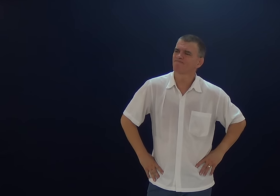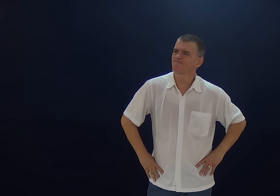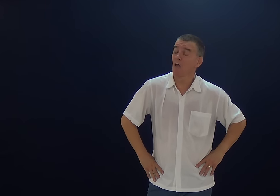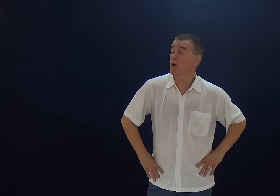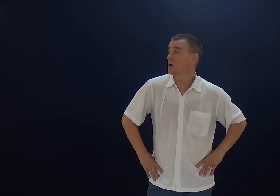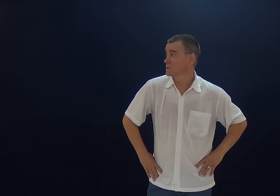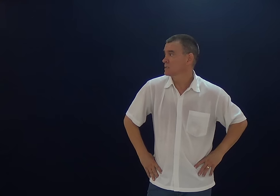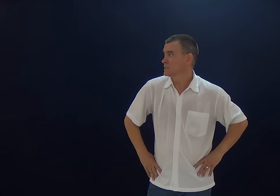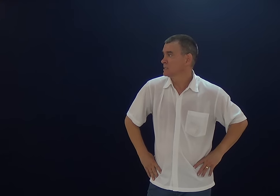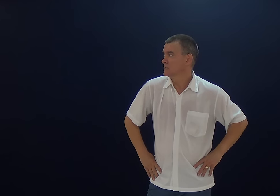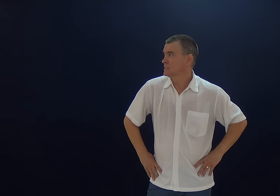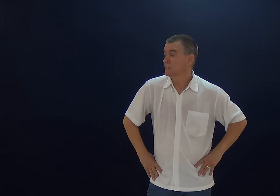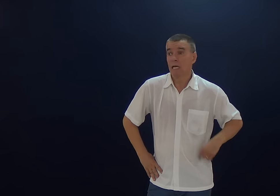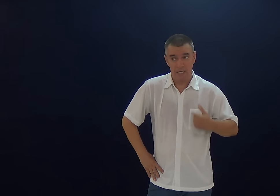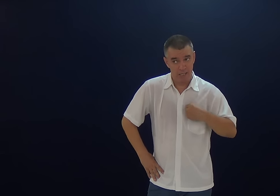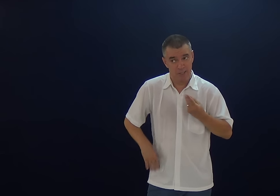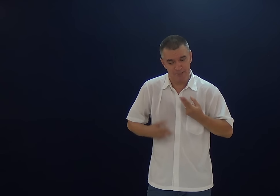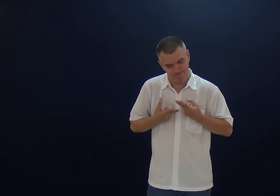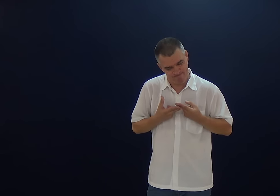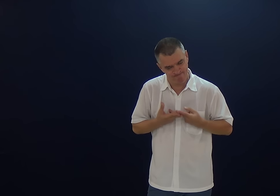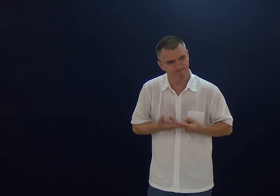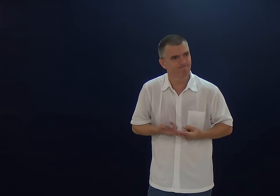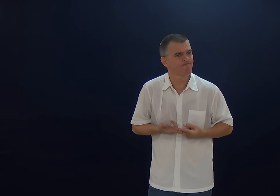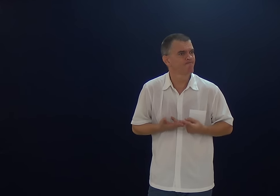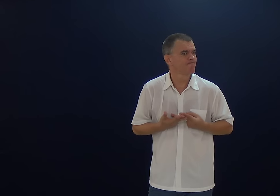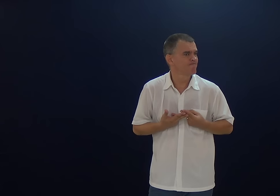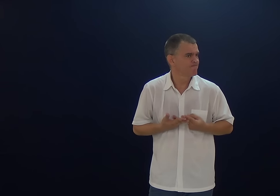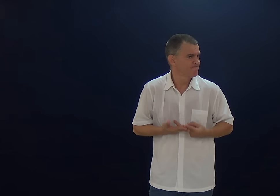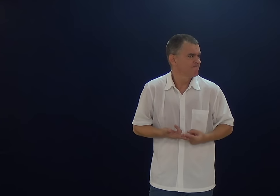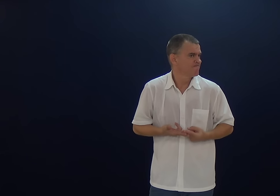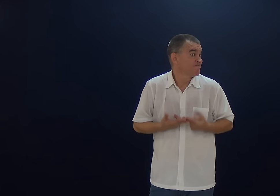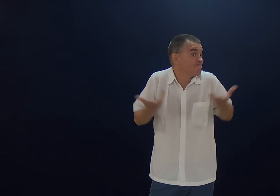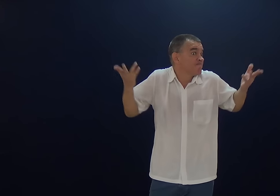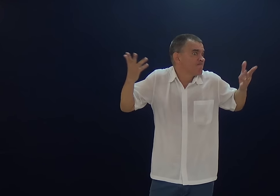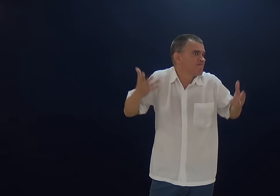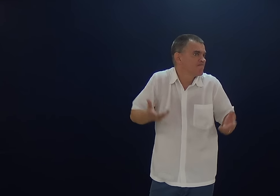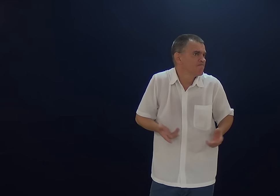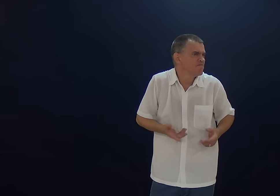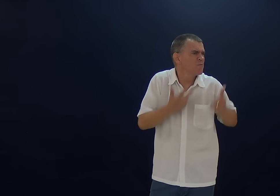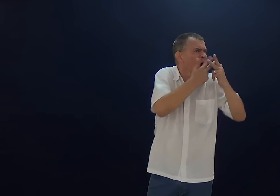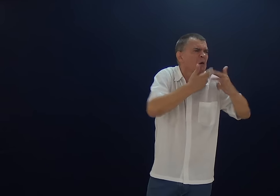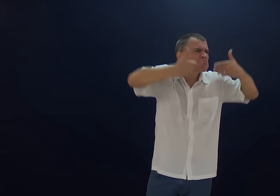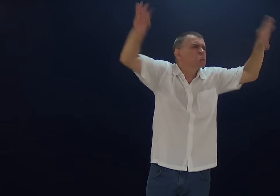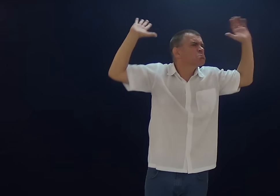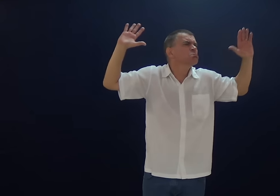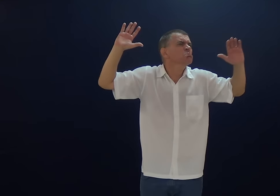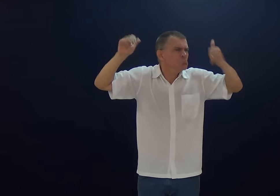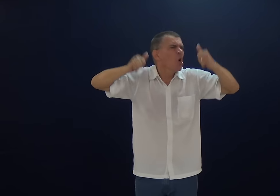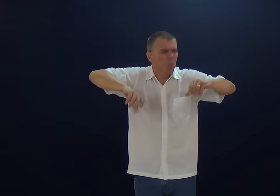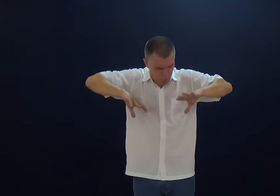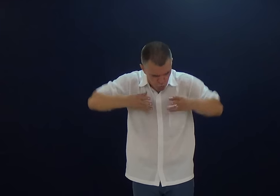não pode eu ó tem que pedir muita paciência ao